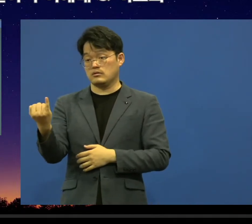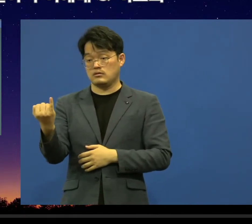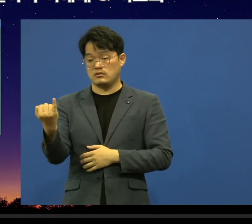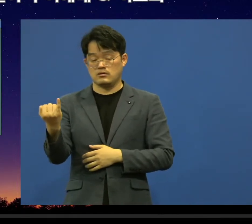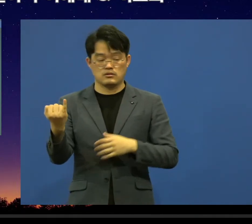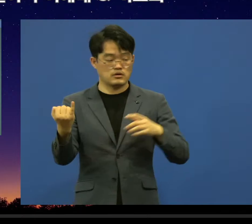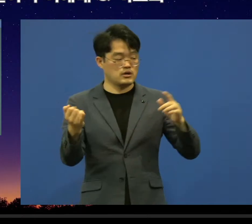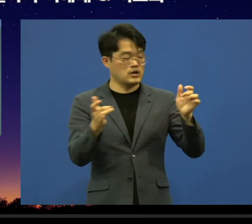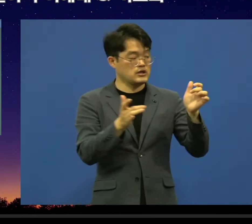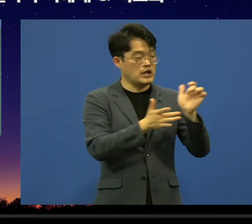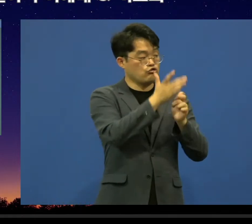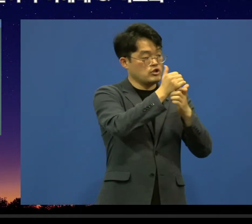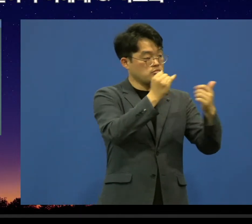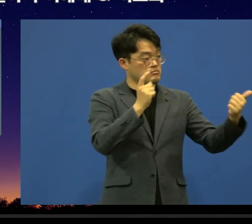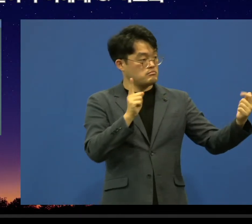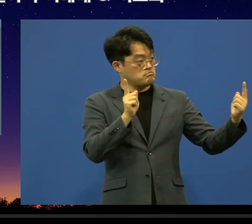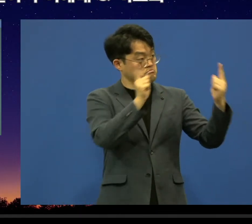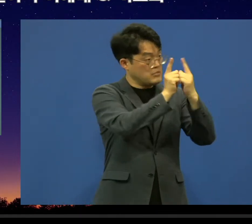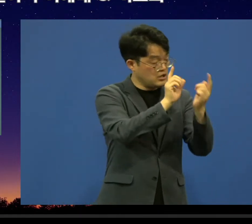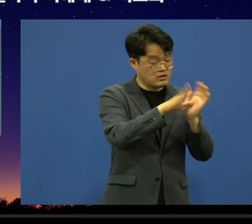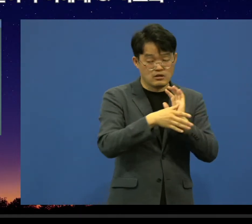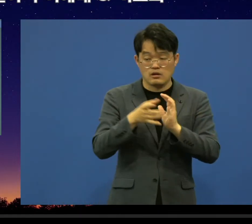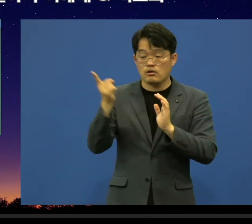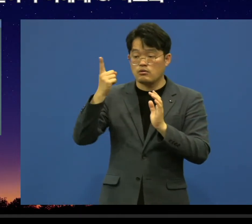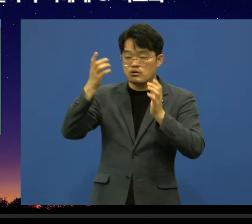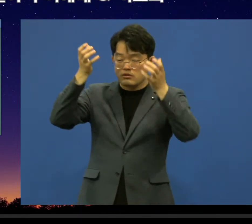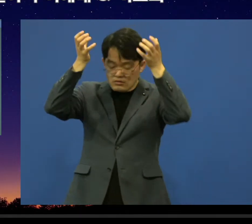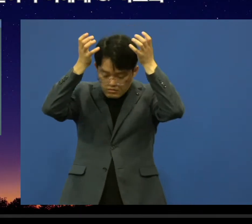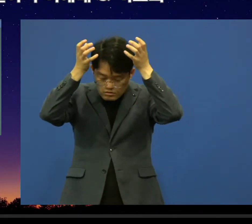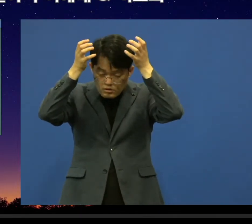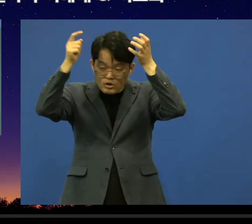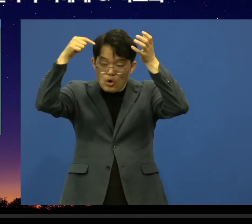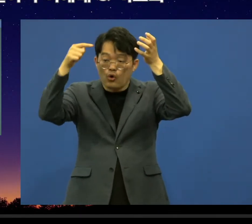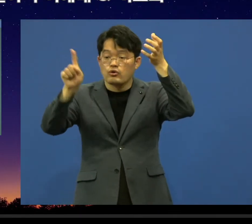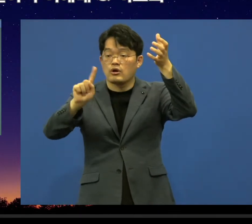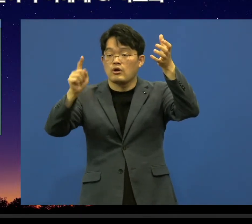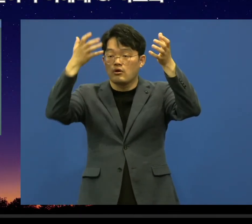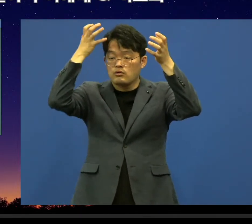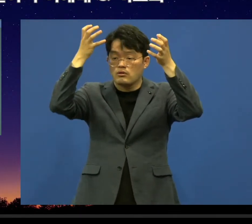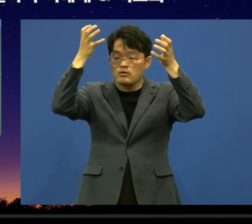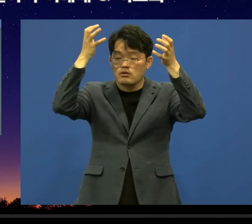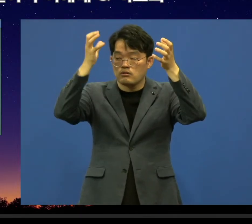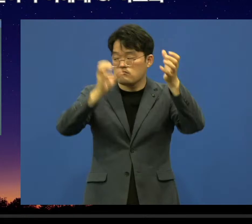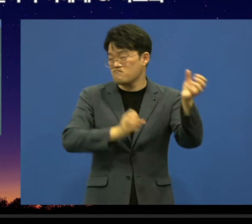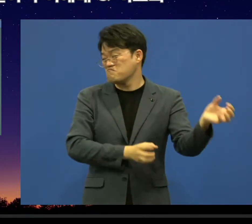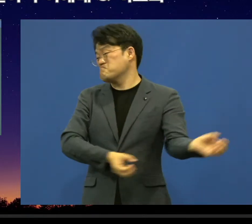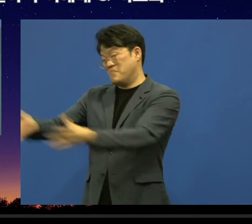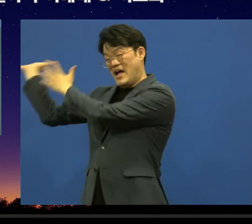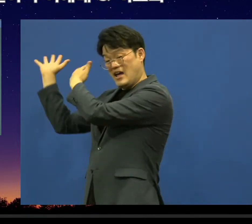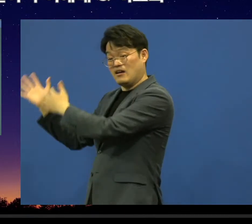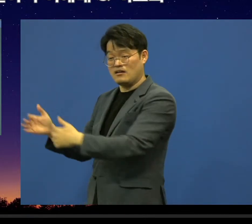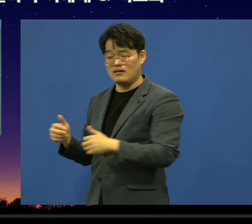물동이 그것을 내려놓고 던져버렸어요. 더 이상 물동이가